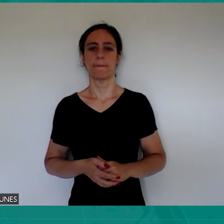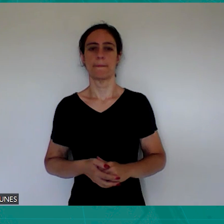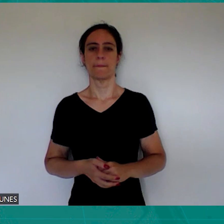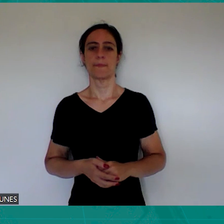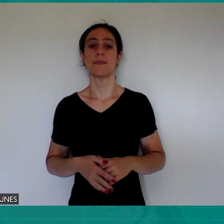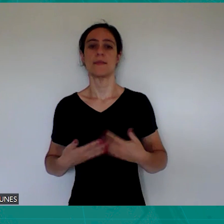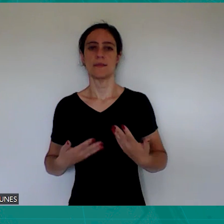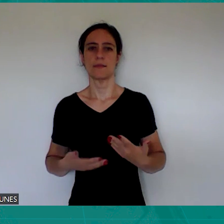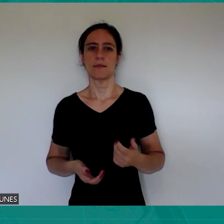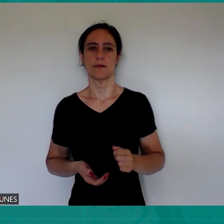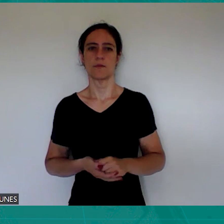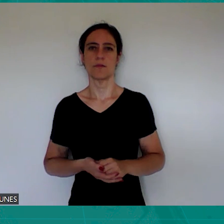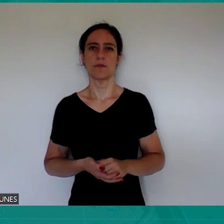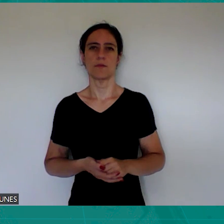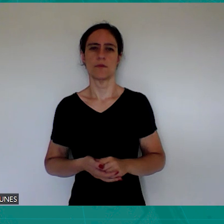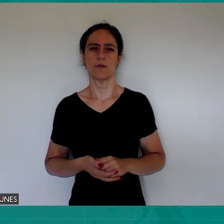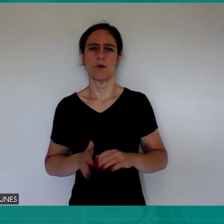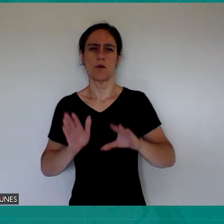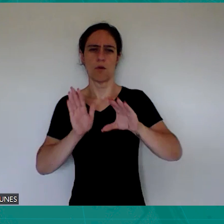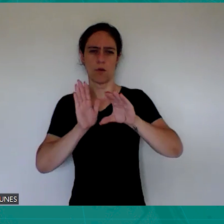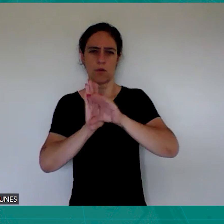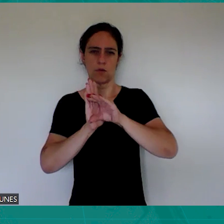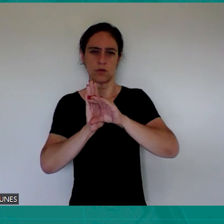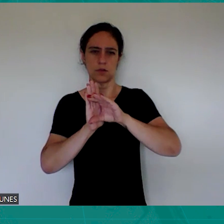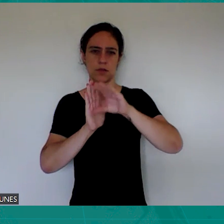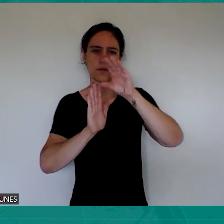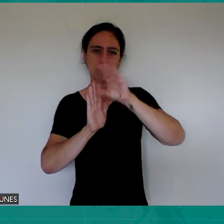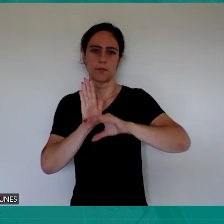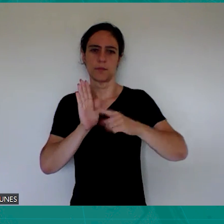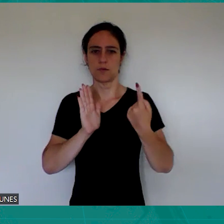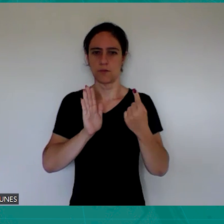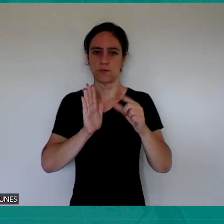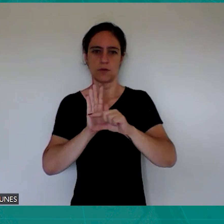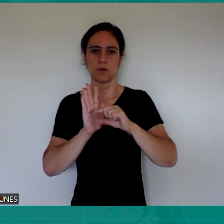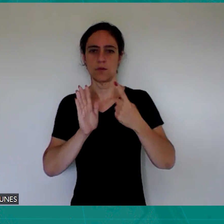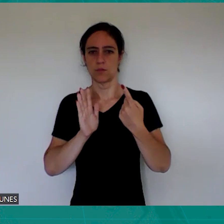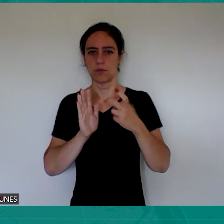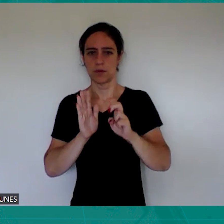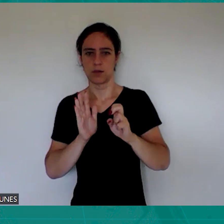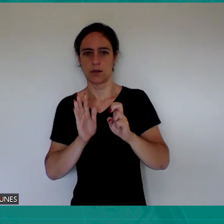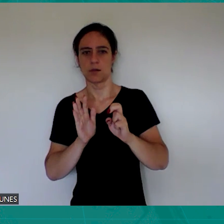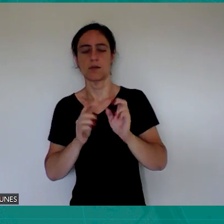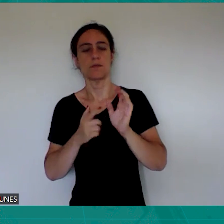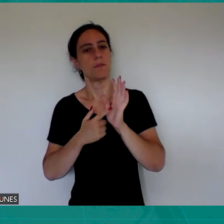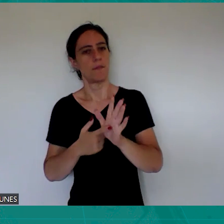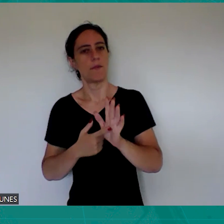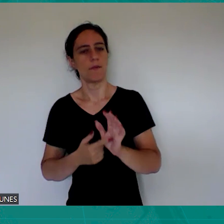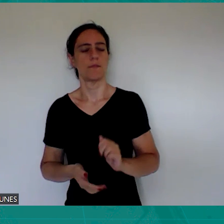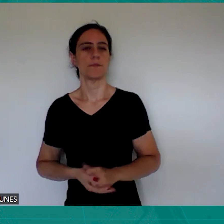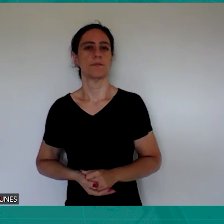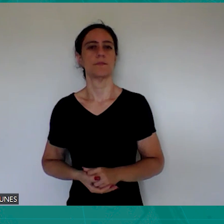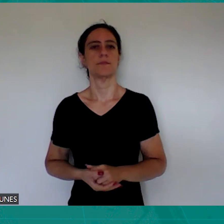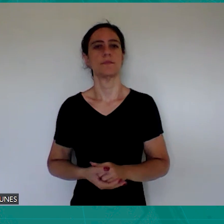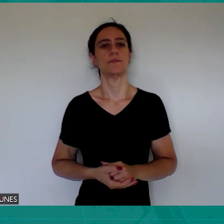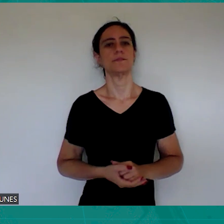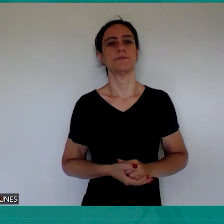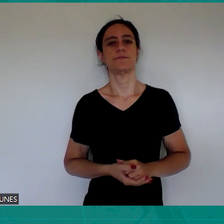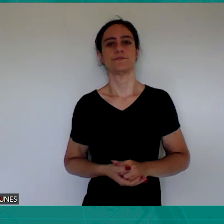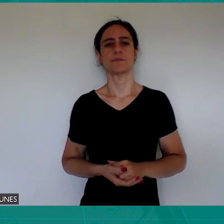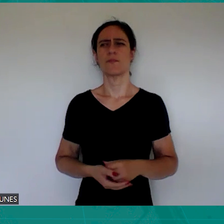Colossenses 1,15. Como você, Felipe, me pede para ver o